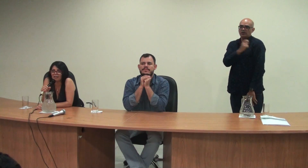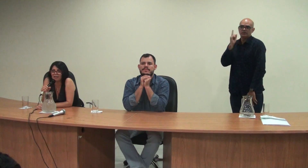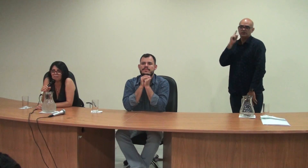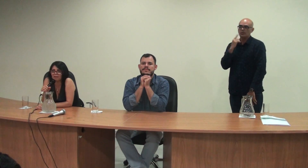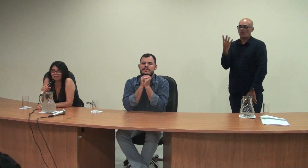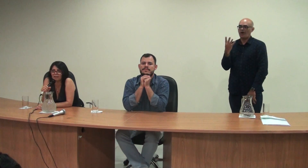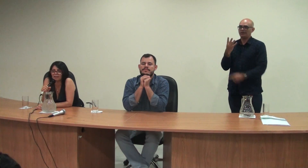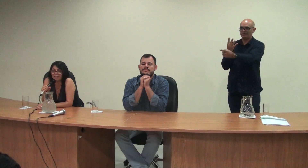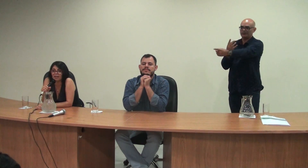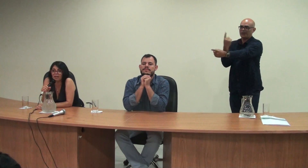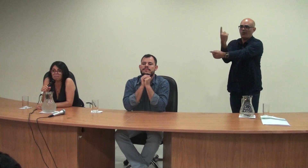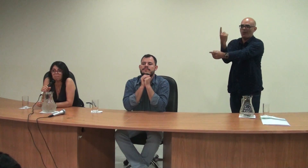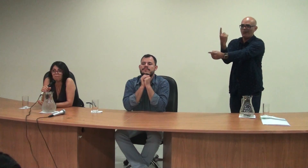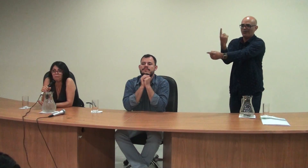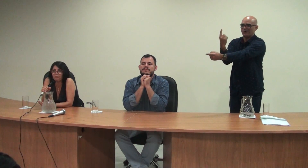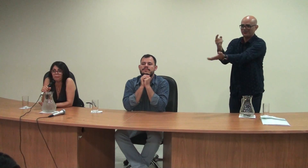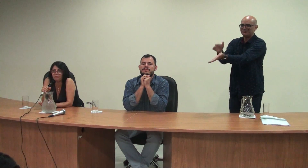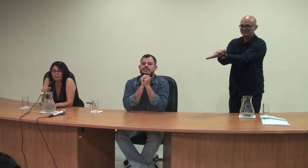E